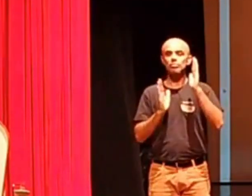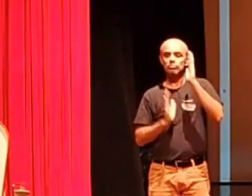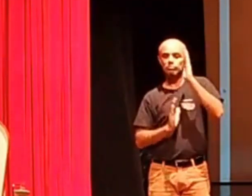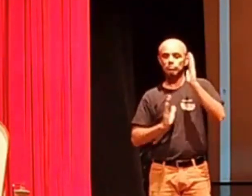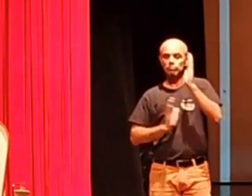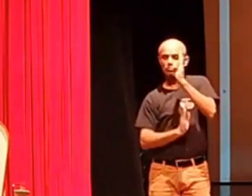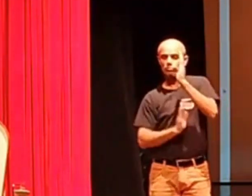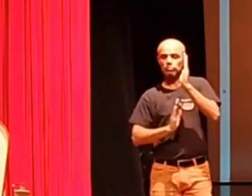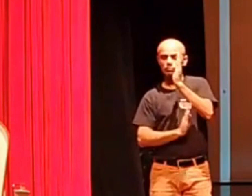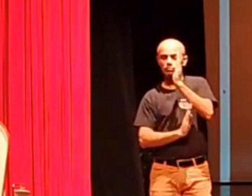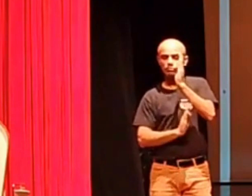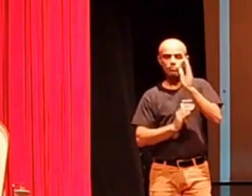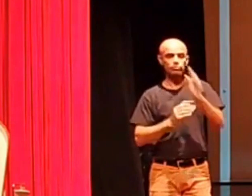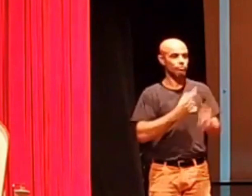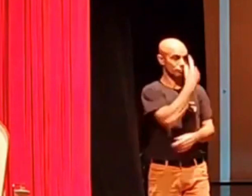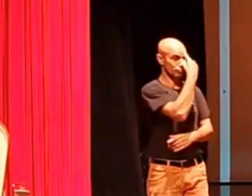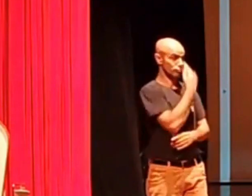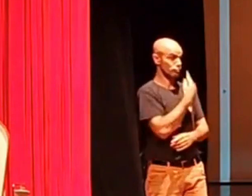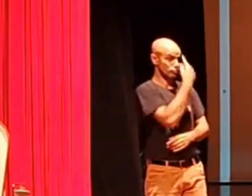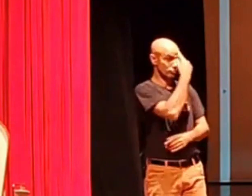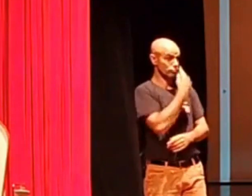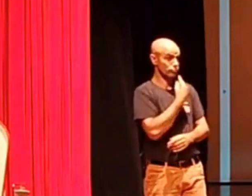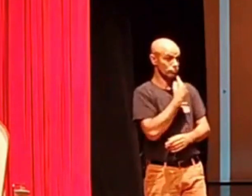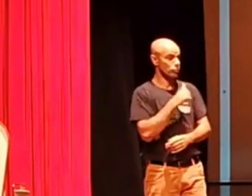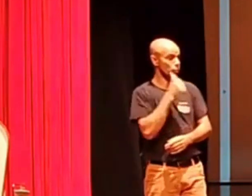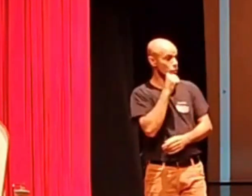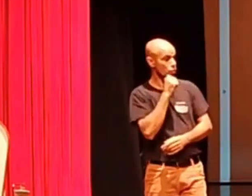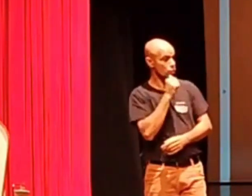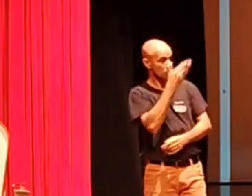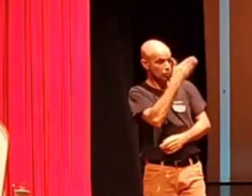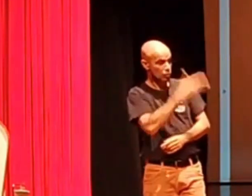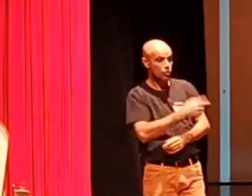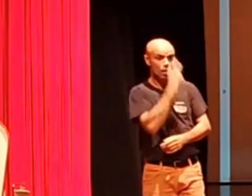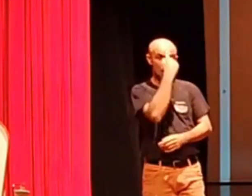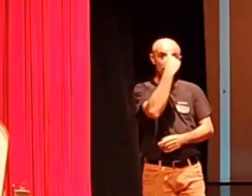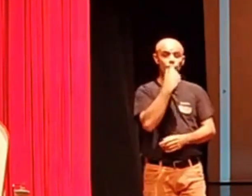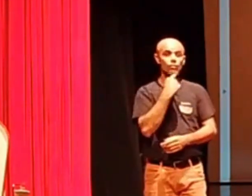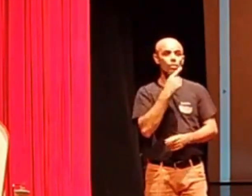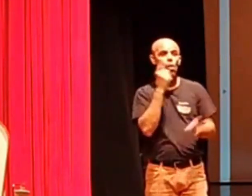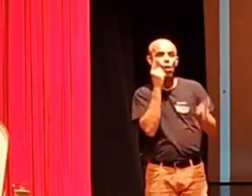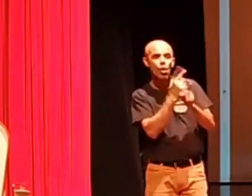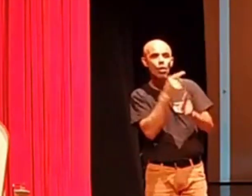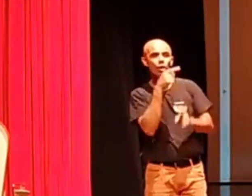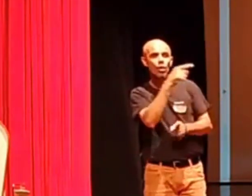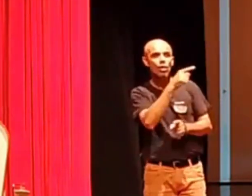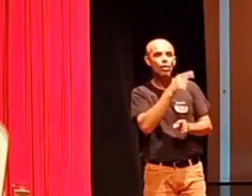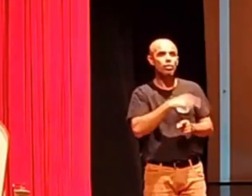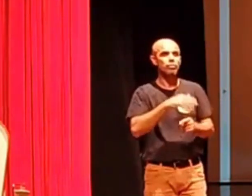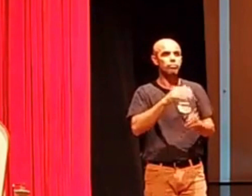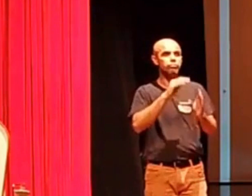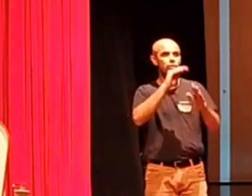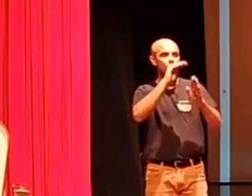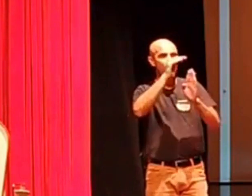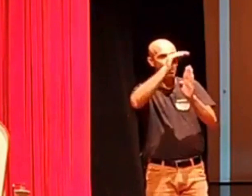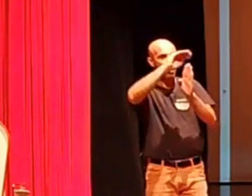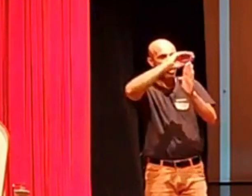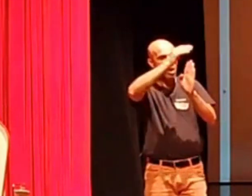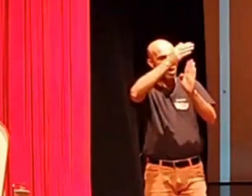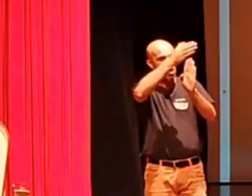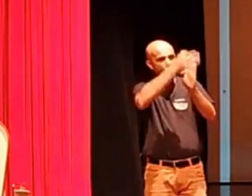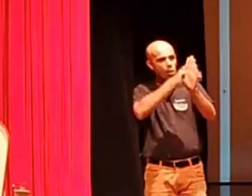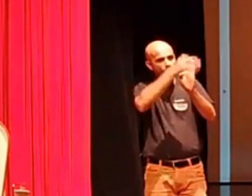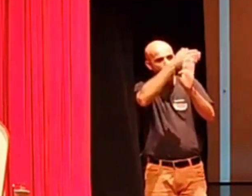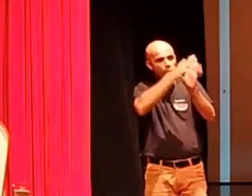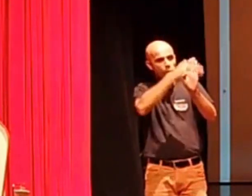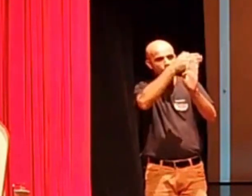também. De perfil, quando a gente olha essa mesma adolescente de lado, a gente consegue visualizar ali uma lombar praticamente reta. Se essa